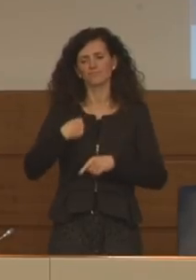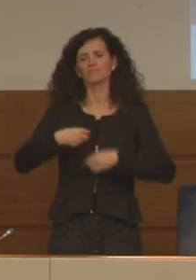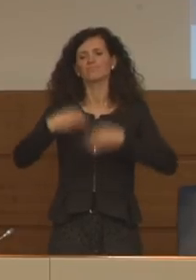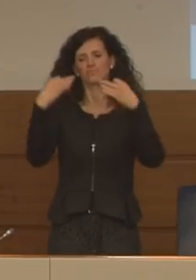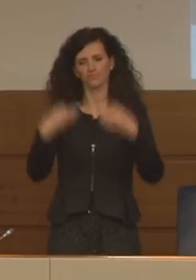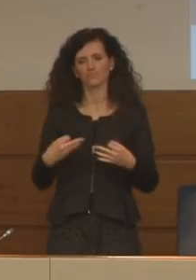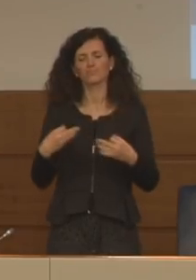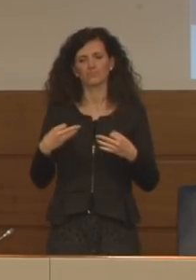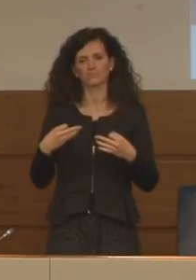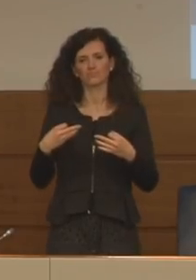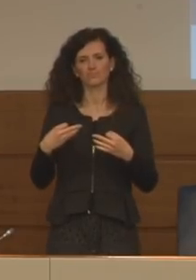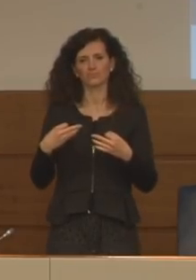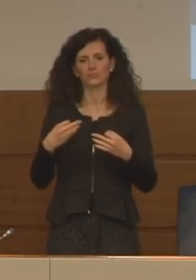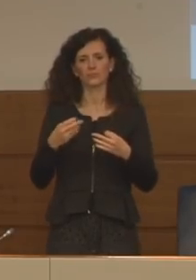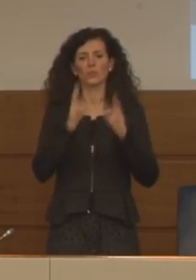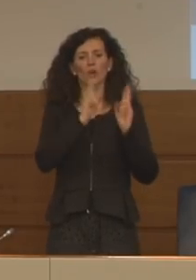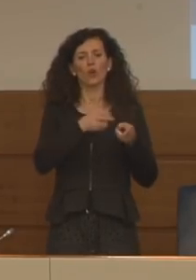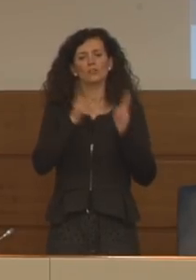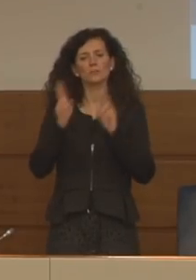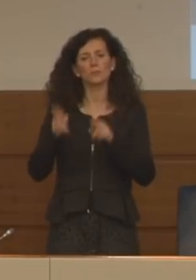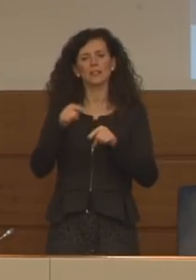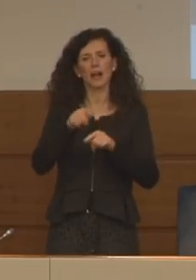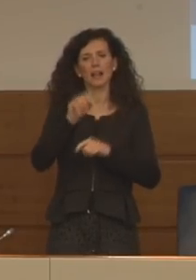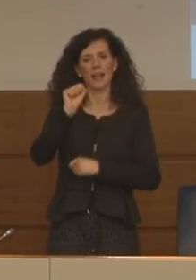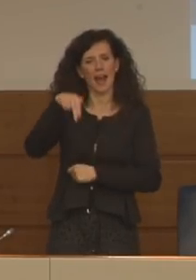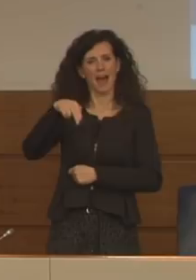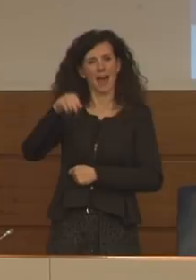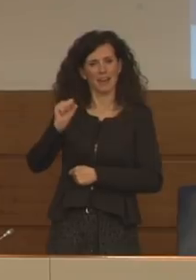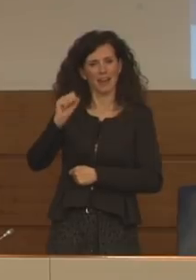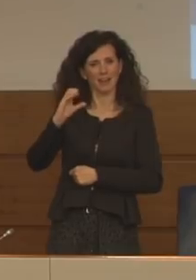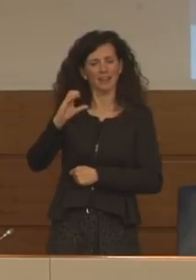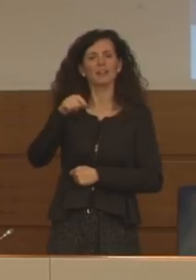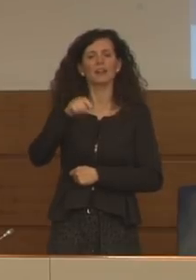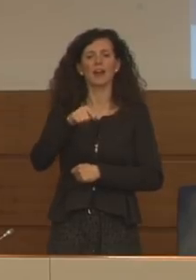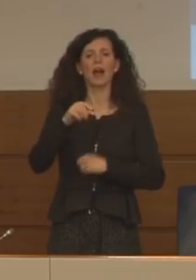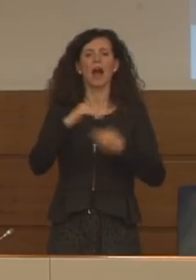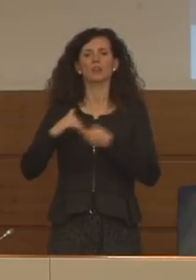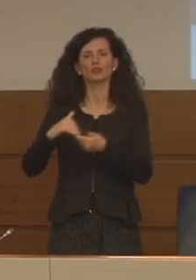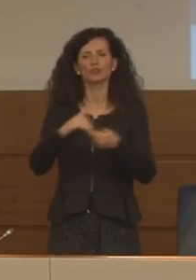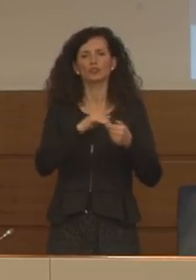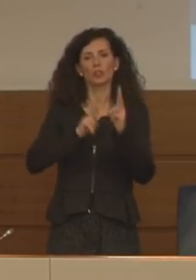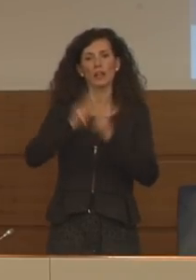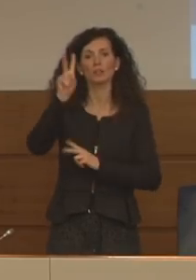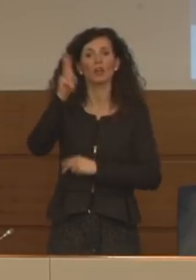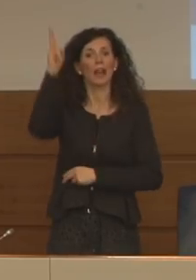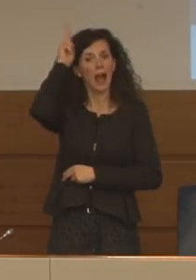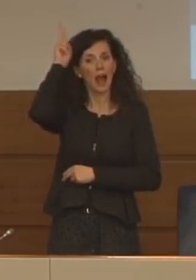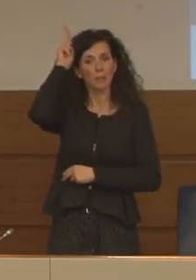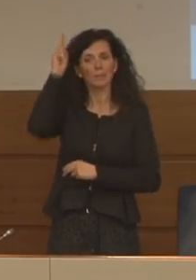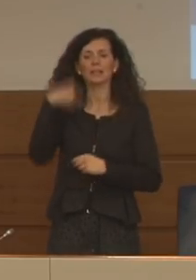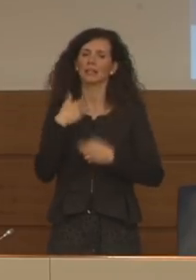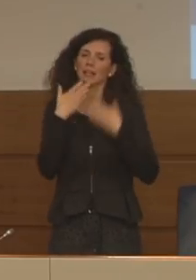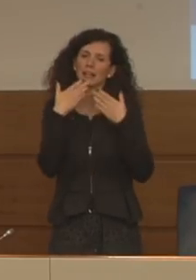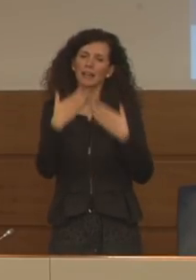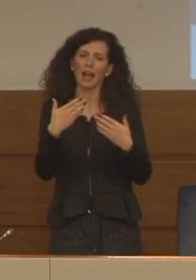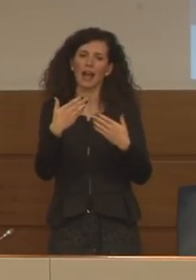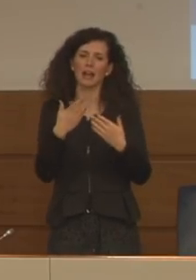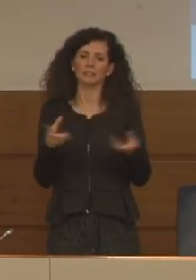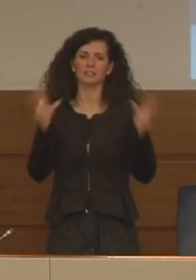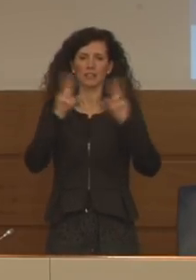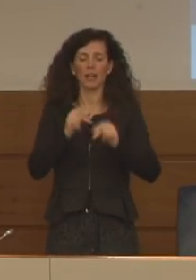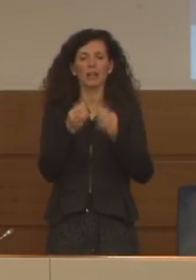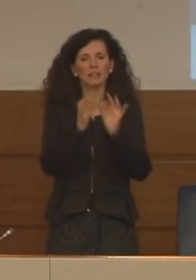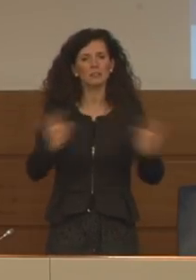dislocare in ospedale da campo dell'ana associazione nazionale alpini che voglio ringraziare ancora una volta per la